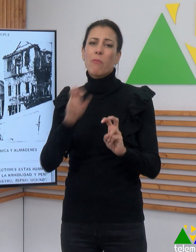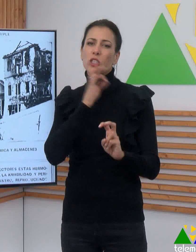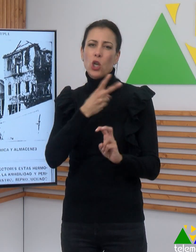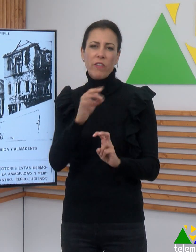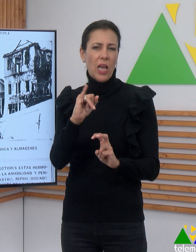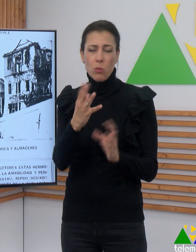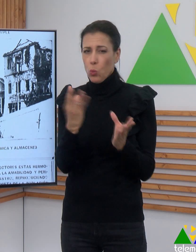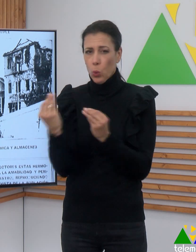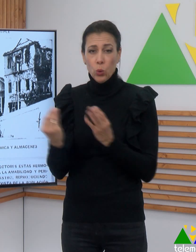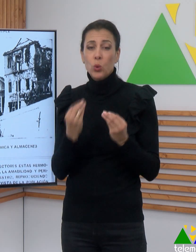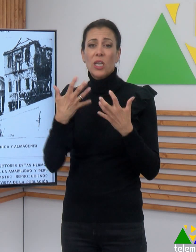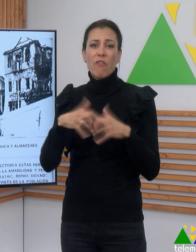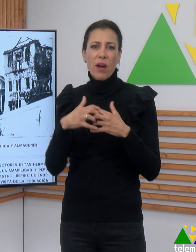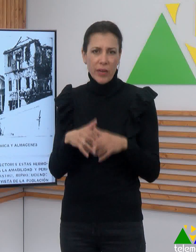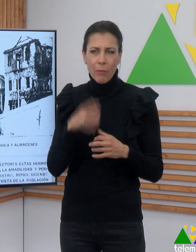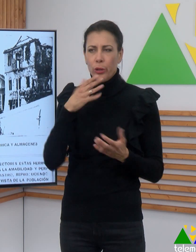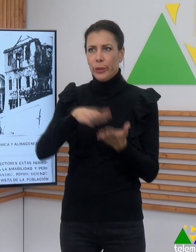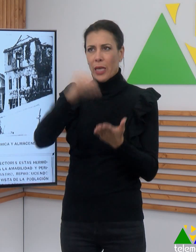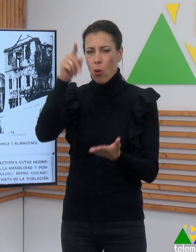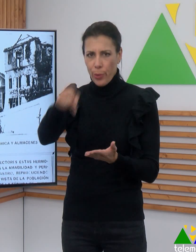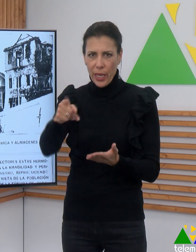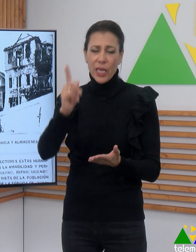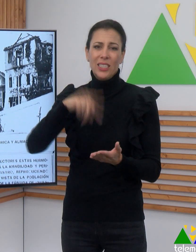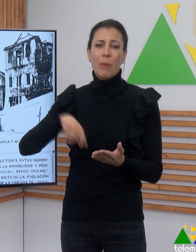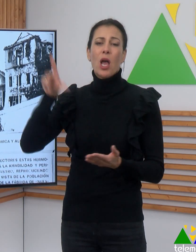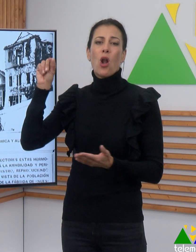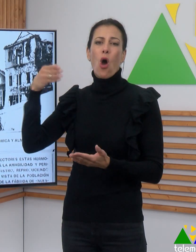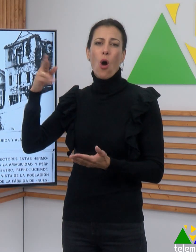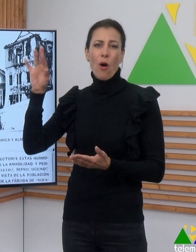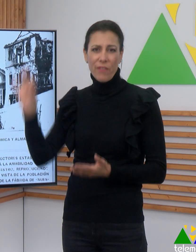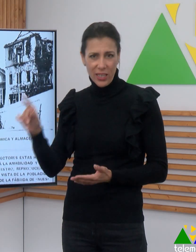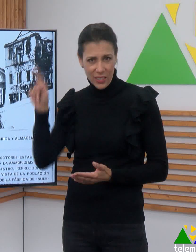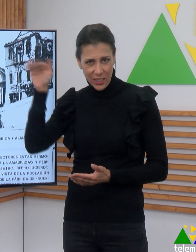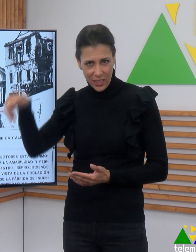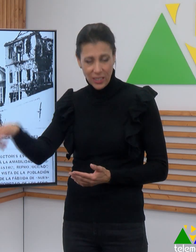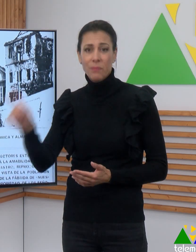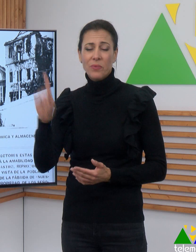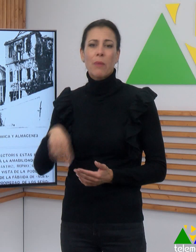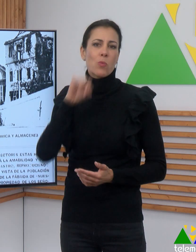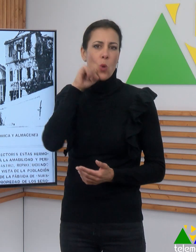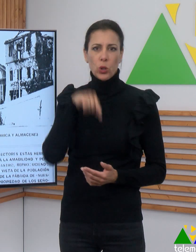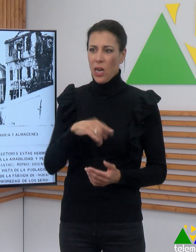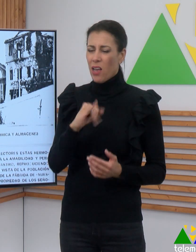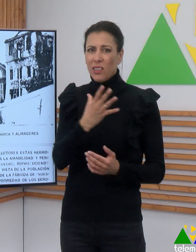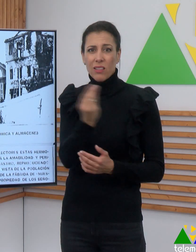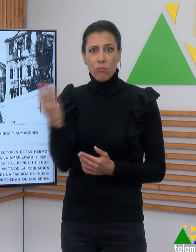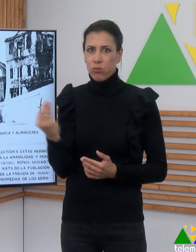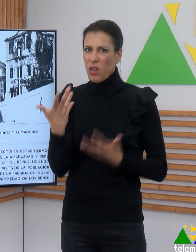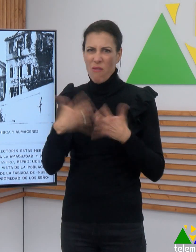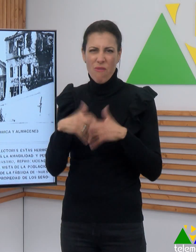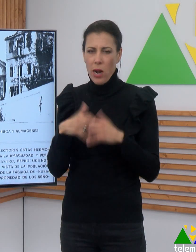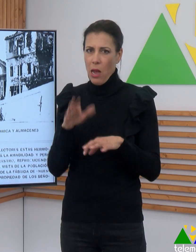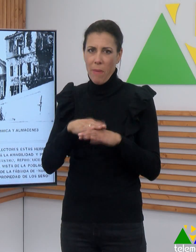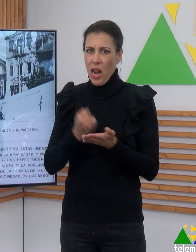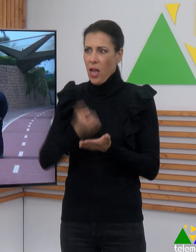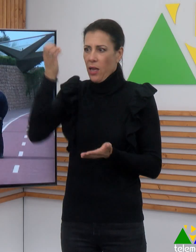demasiadas fábricas, pues estaba la fábrica de Salobreña, estaba la fábrica de Lobre, estaba la fábrica de Motrilla y demasiadas fábricas para las cañas